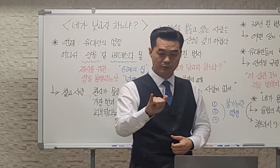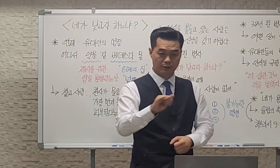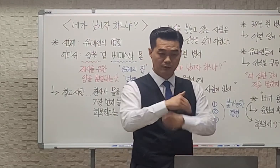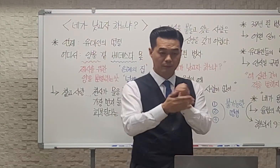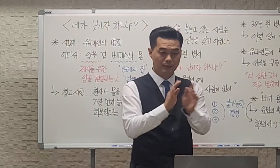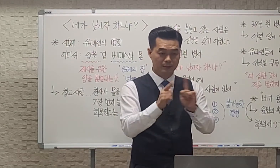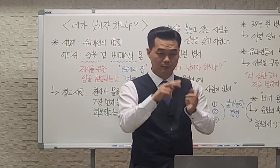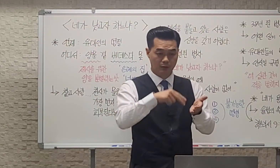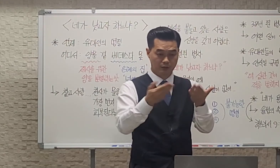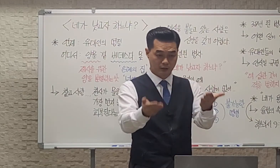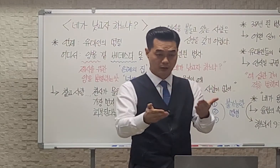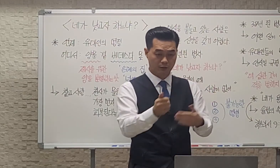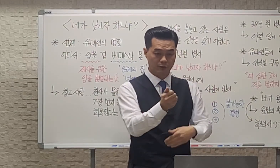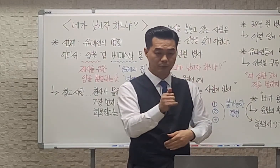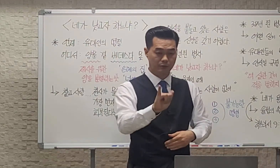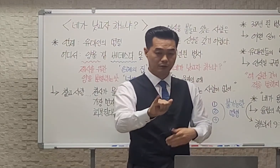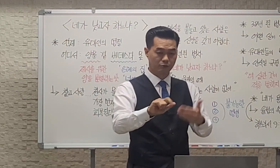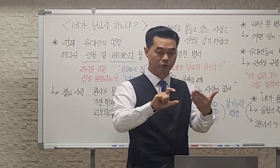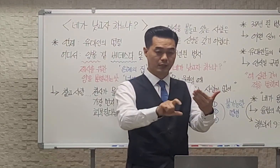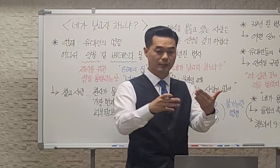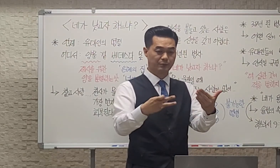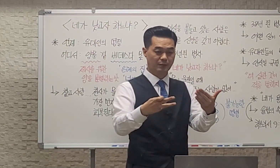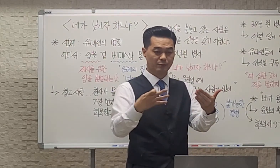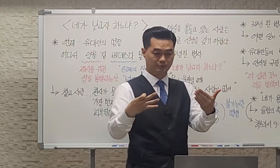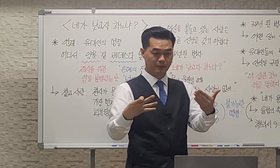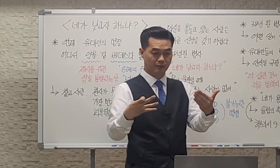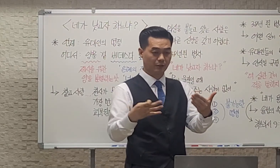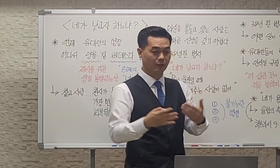히브리서 말씀 읽어드릴게요. 히브리서 9장 13절 14절이에요.